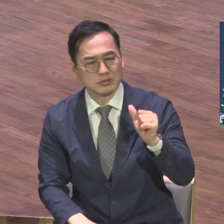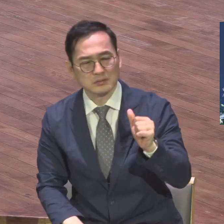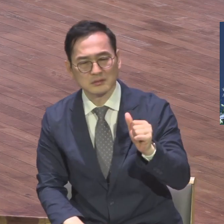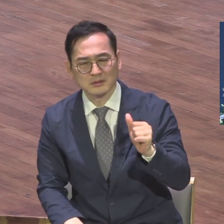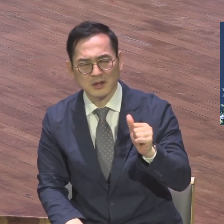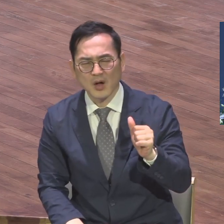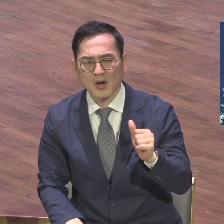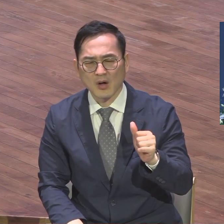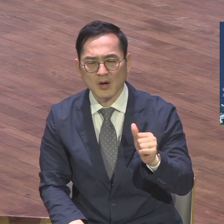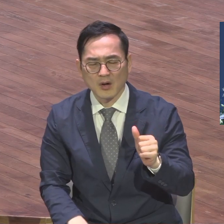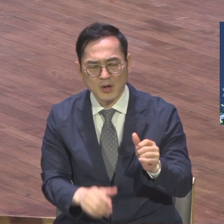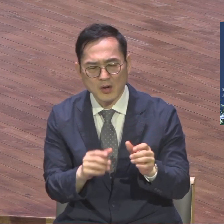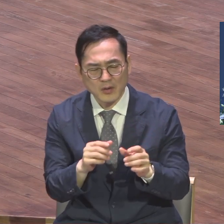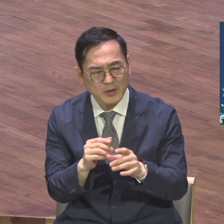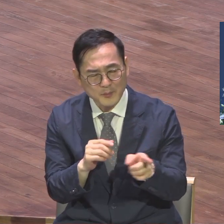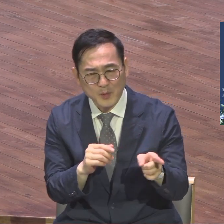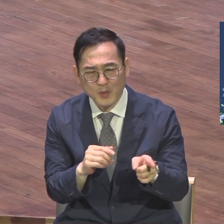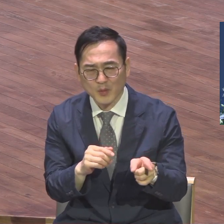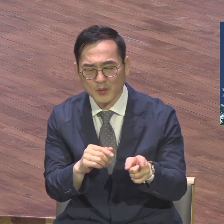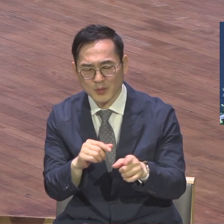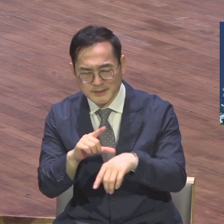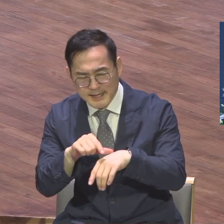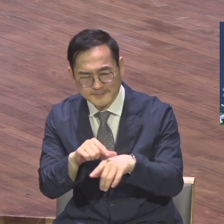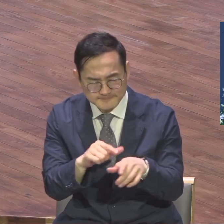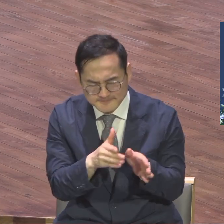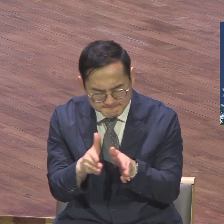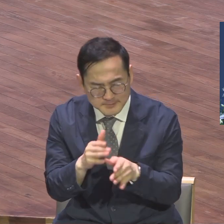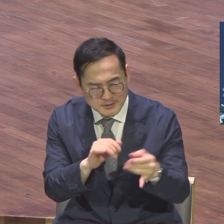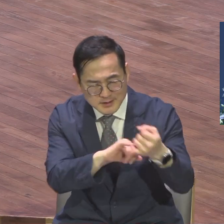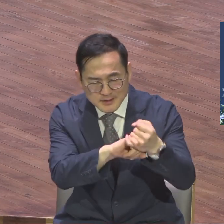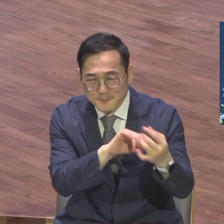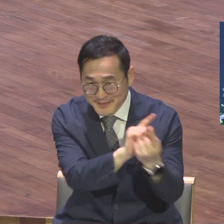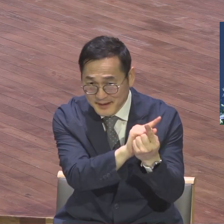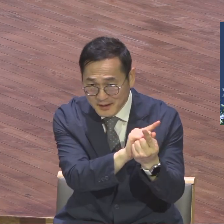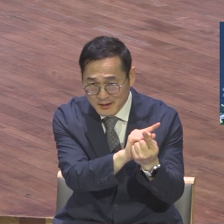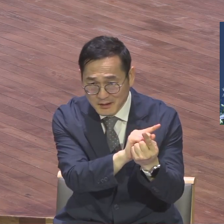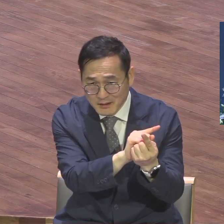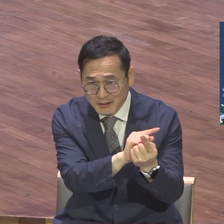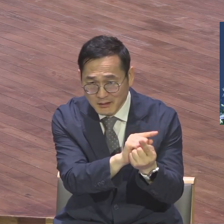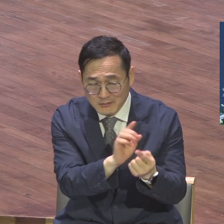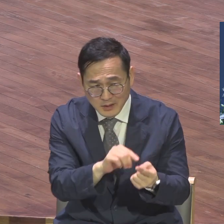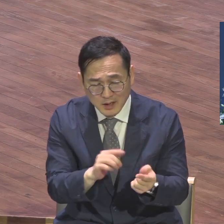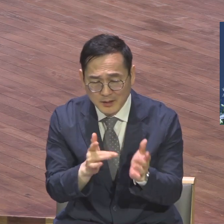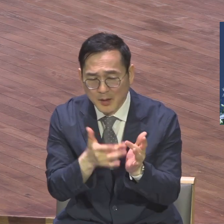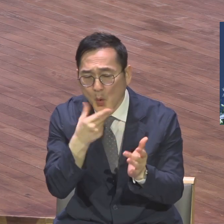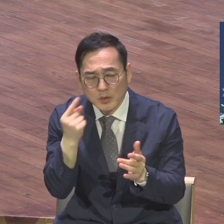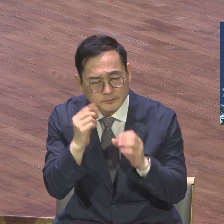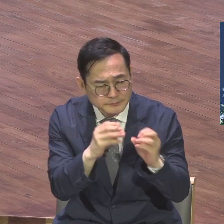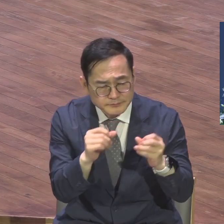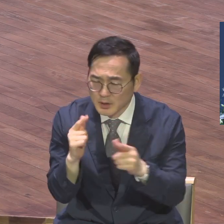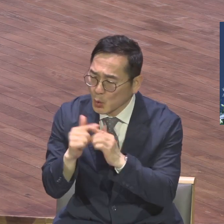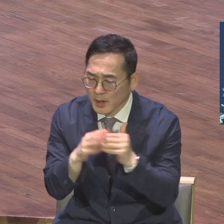있죠. 문전 박대 당할 때도 있죠. 그야말로 거친 말을 듣기도 하지요.